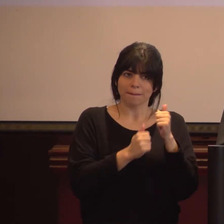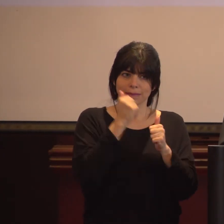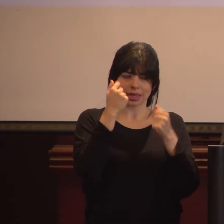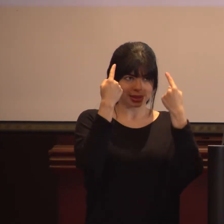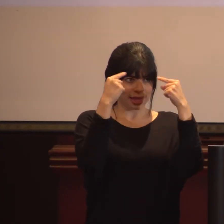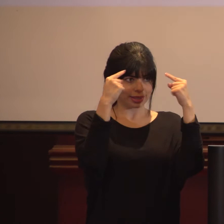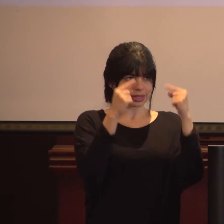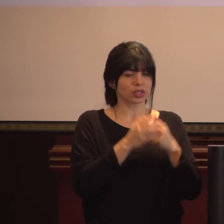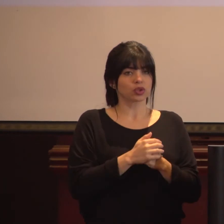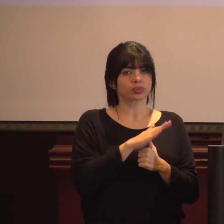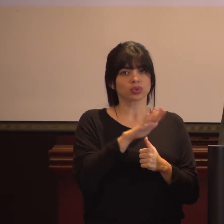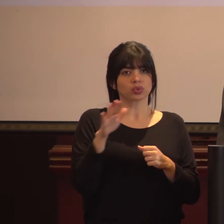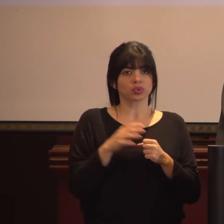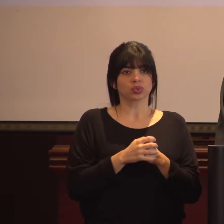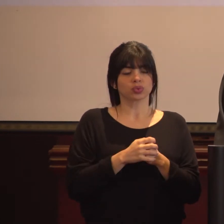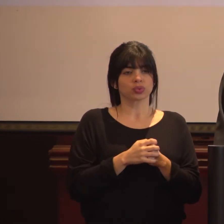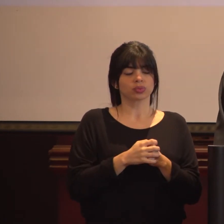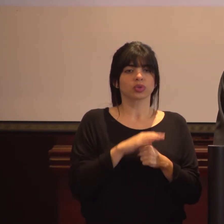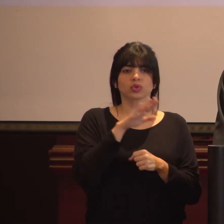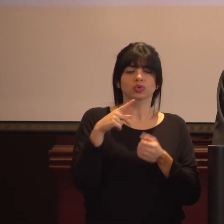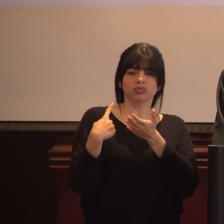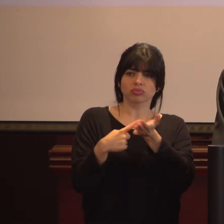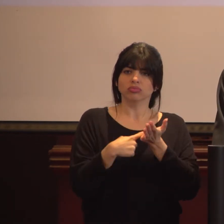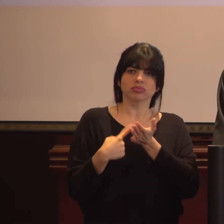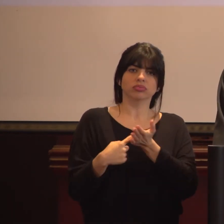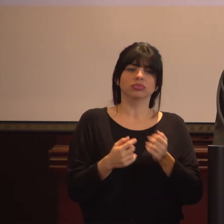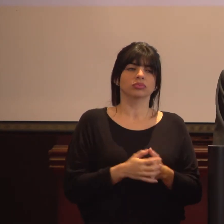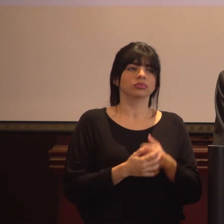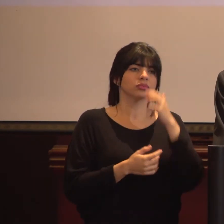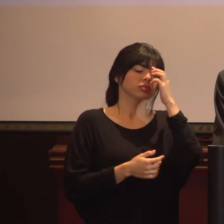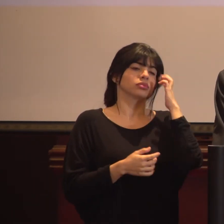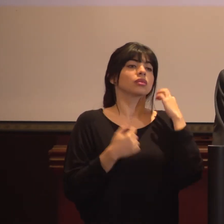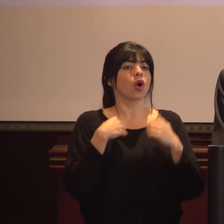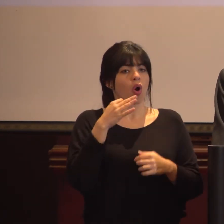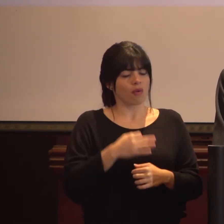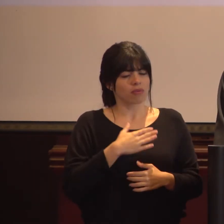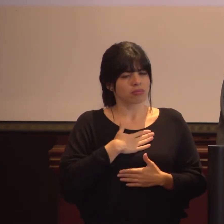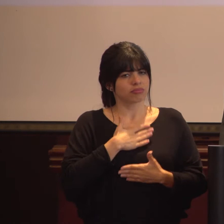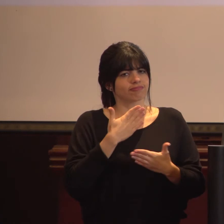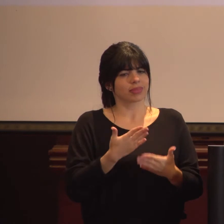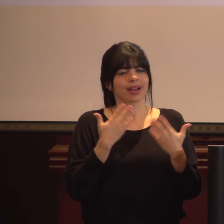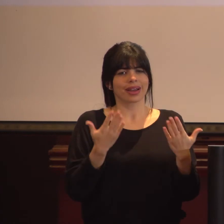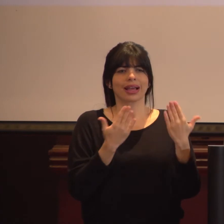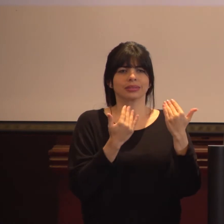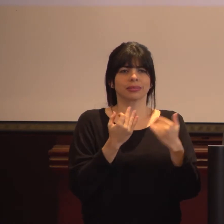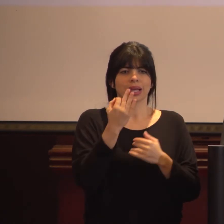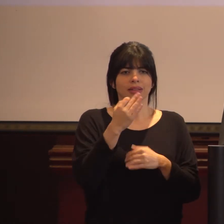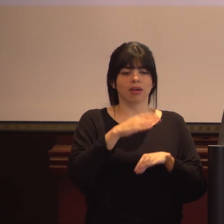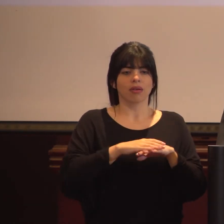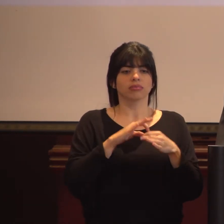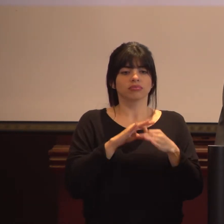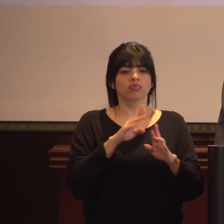éxitos en sus en sus deliberaciones les confirmo mis grandes expectativas sobre los